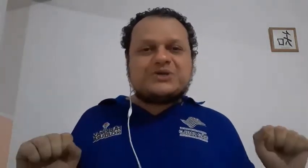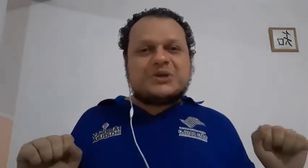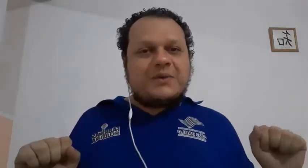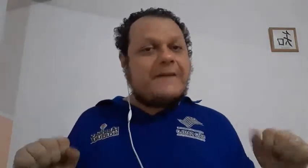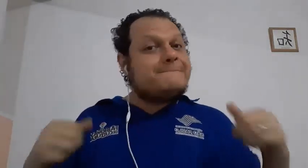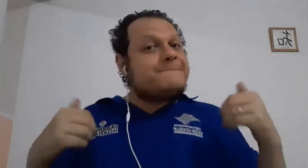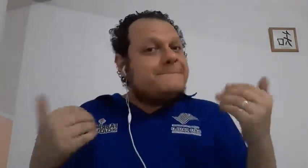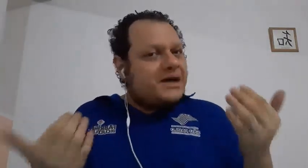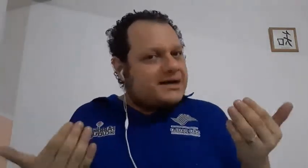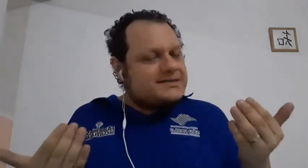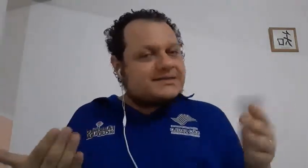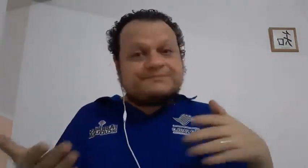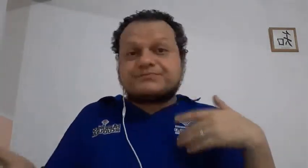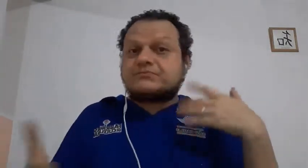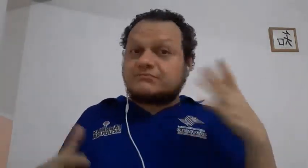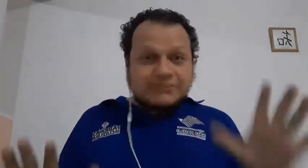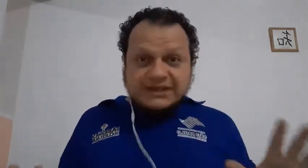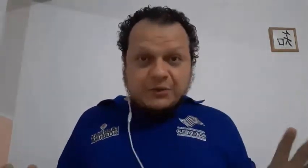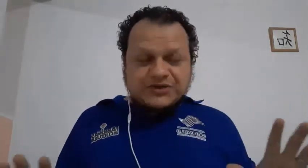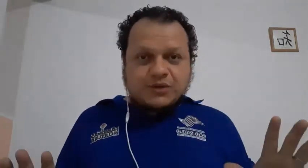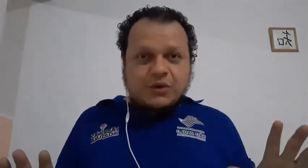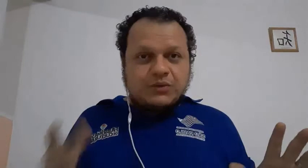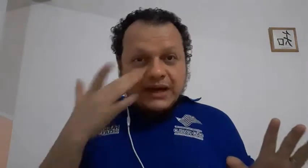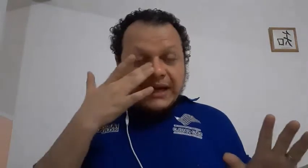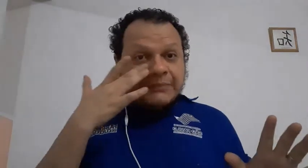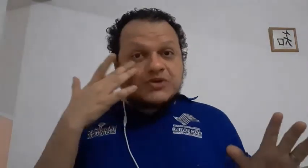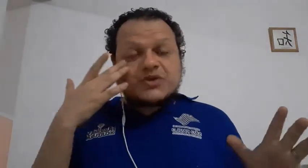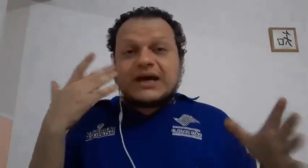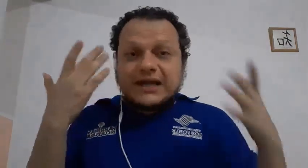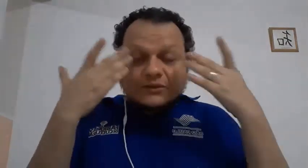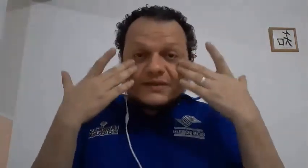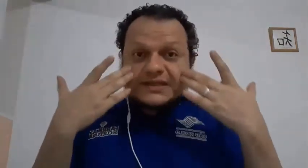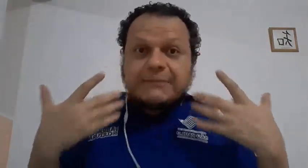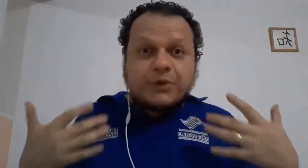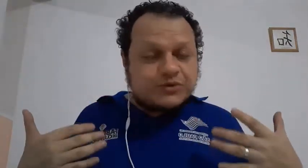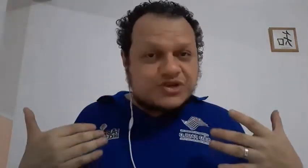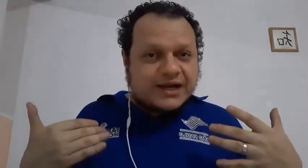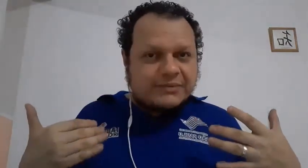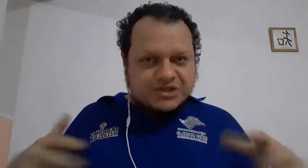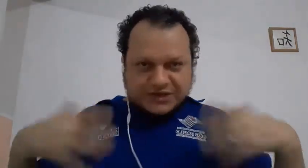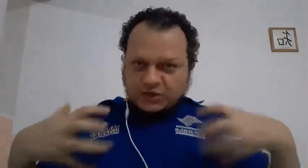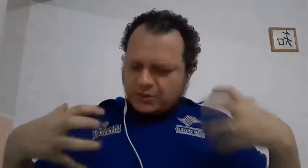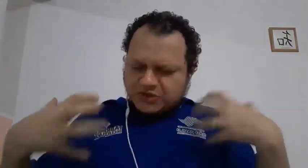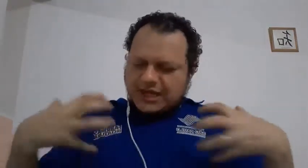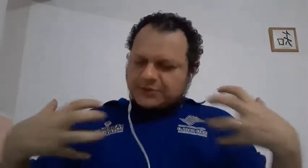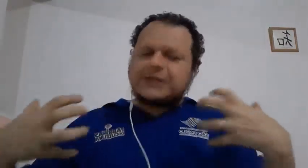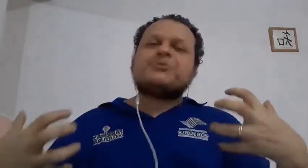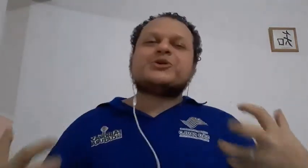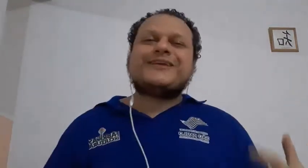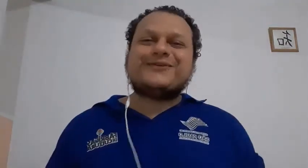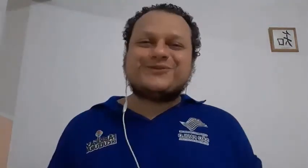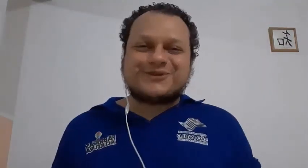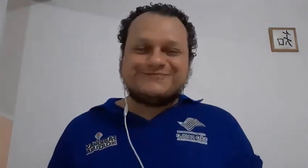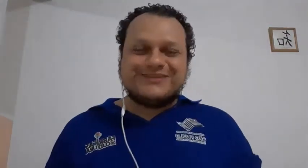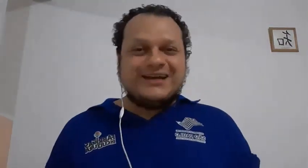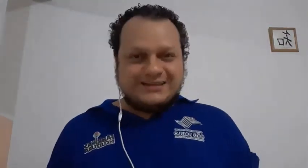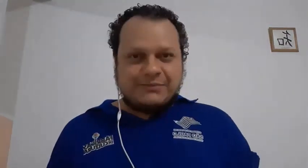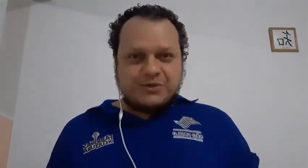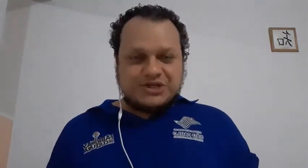não é? Mas não estou emocionado assim a ponto de lacrimejar. Estou emocionado aqui por dentro. Tá bom,